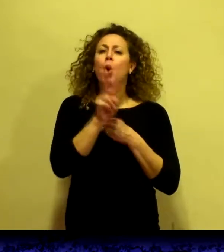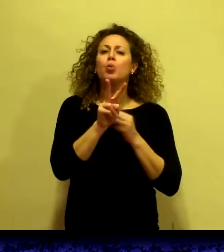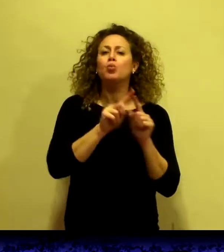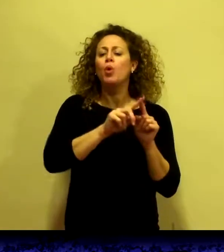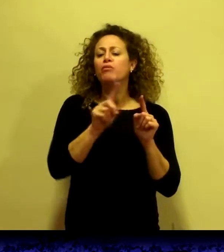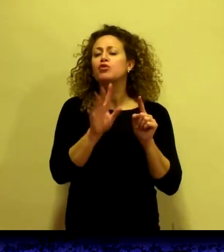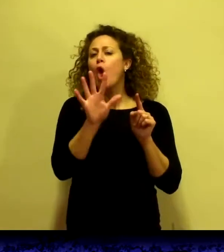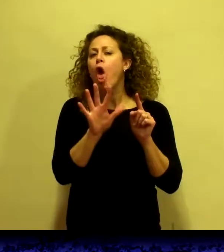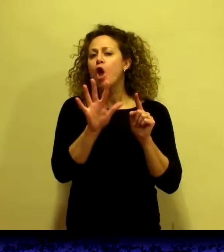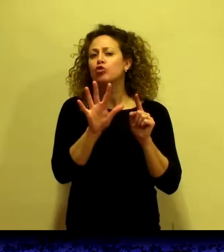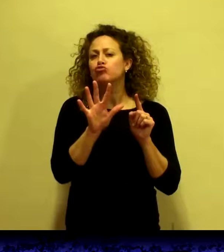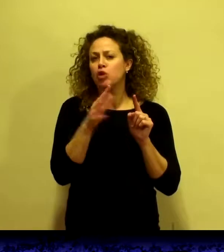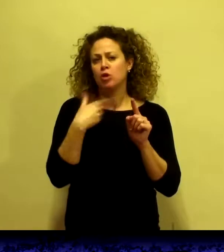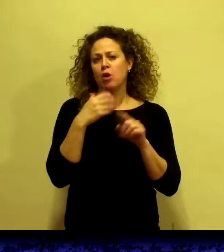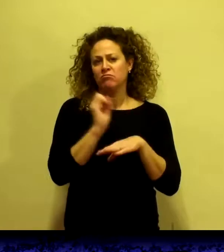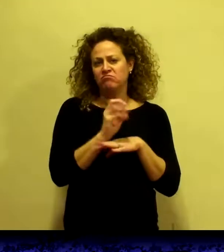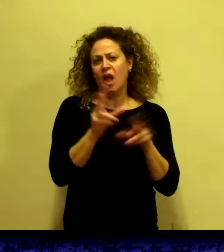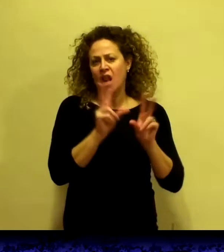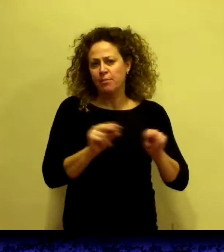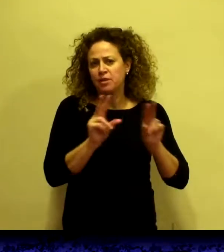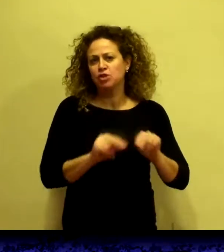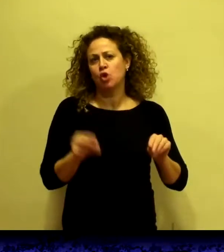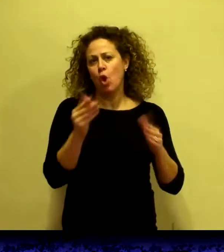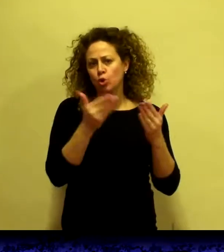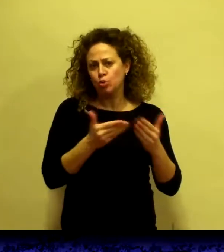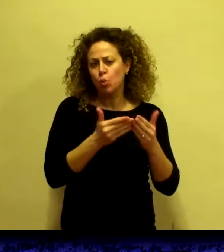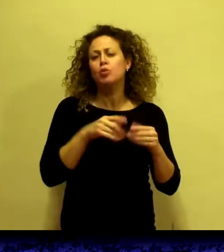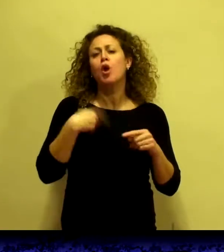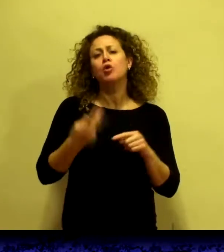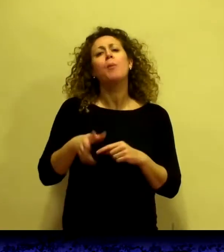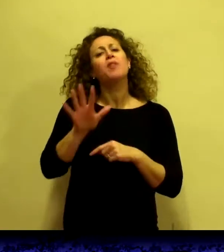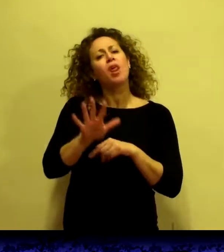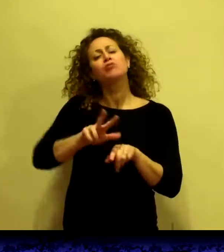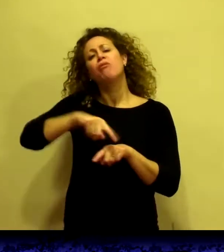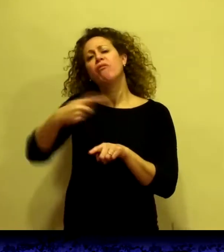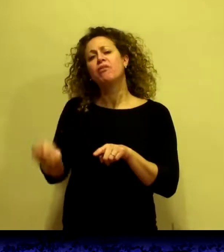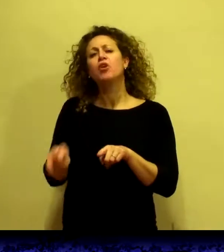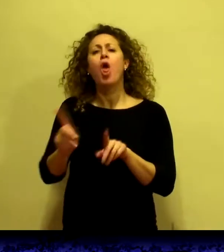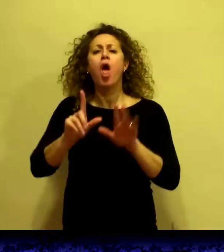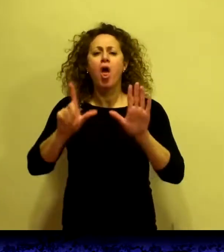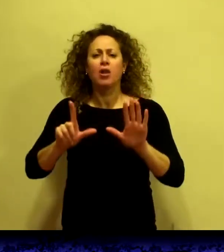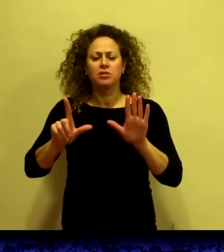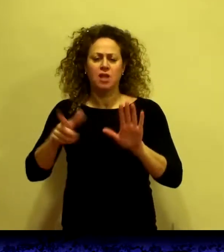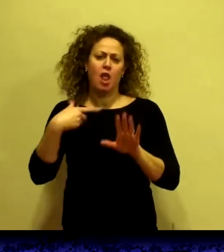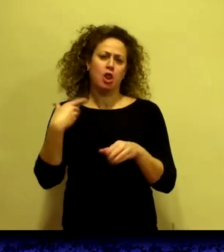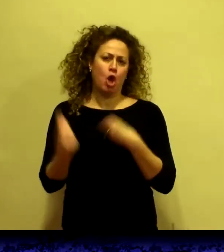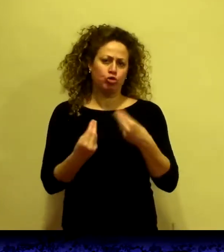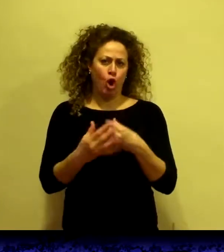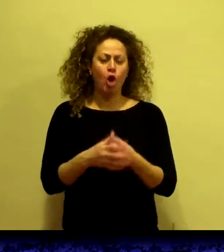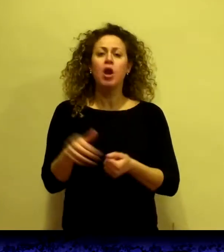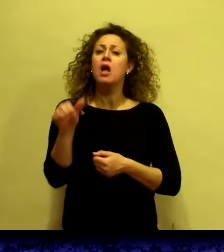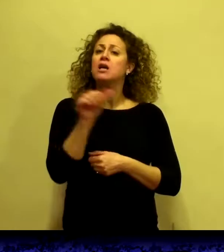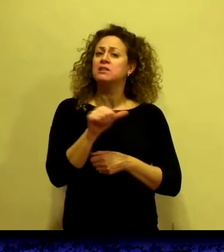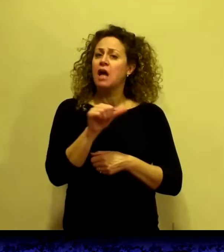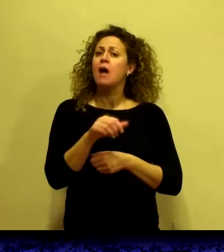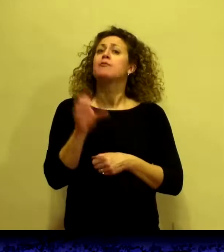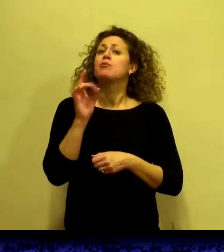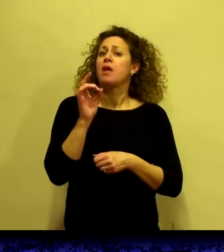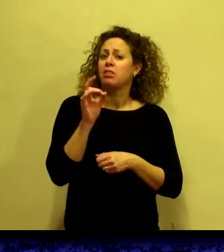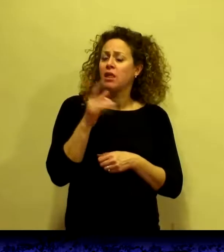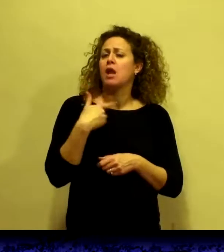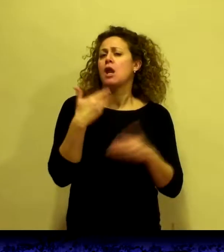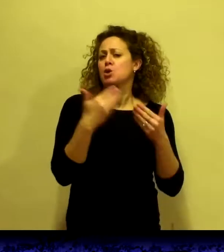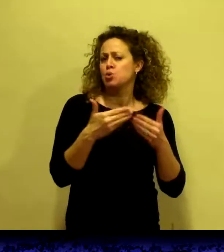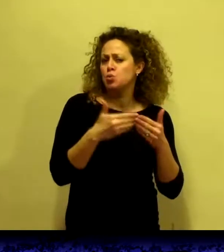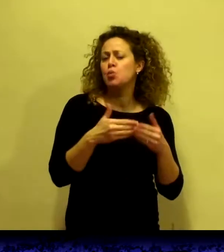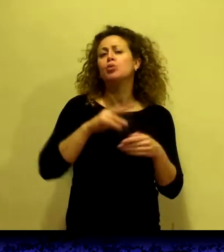studio assistito e delle ripetizioni, dalle 5 alle 7 del gioco. Il sabato la mattina lo studio, il pomeriggio il gioco. E poi, come